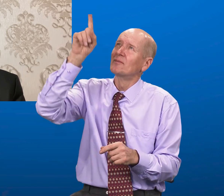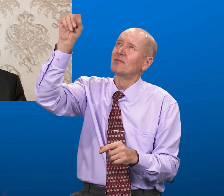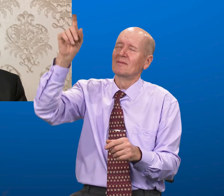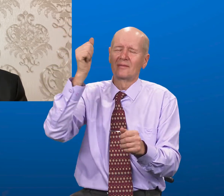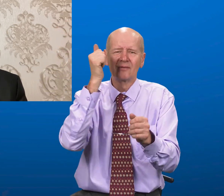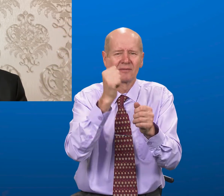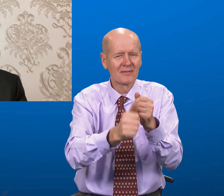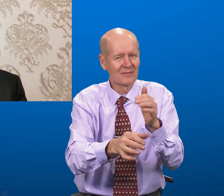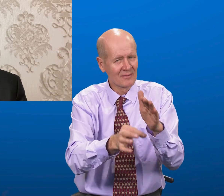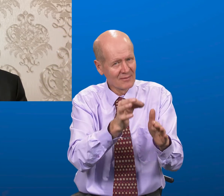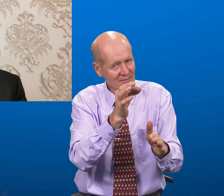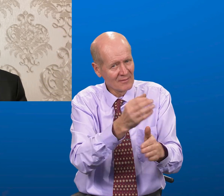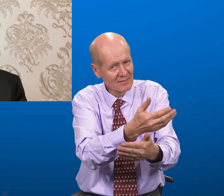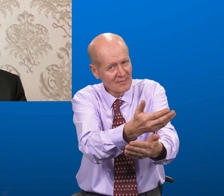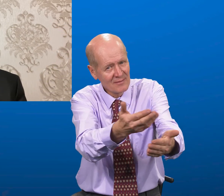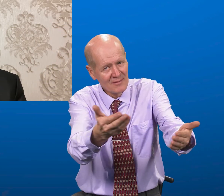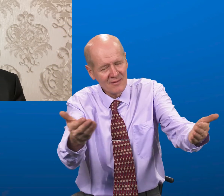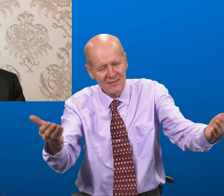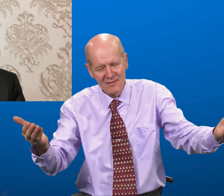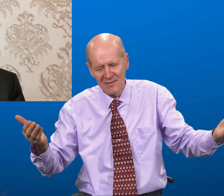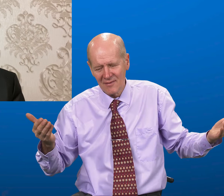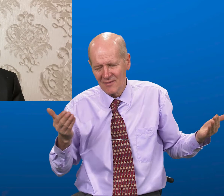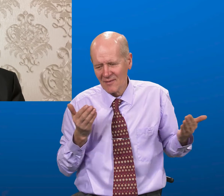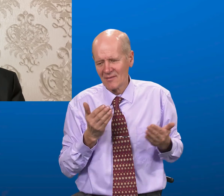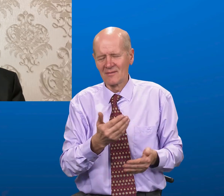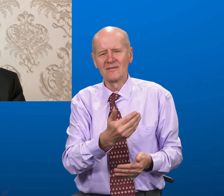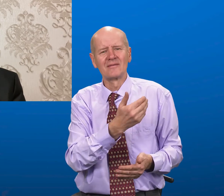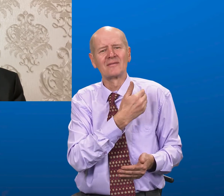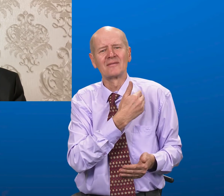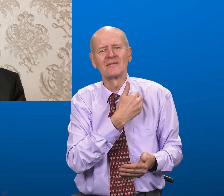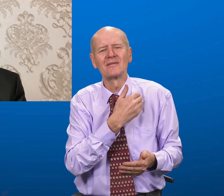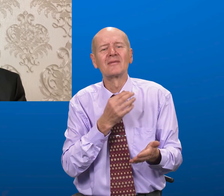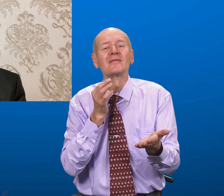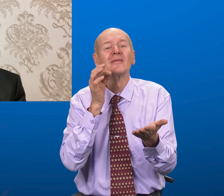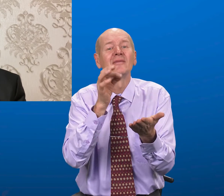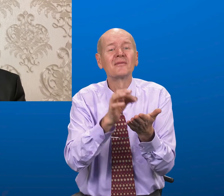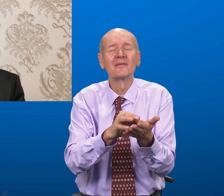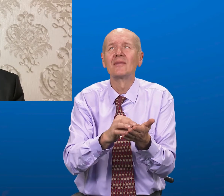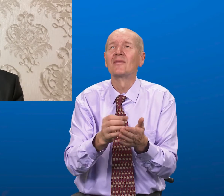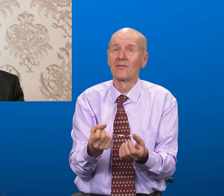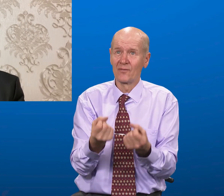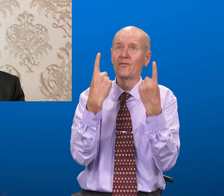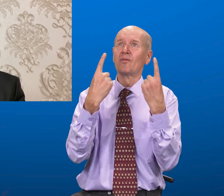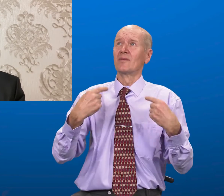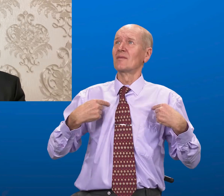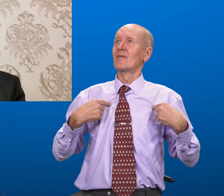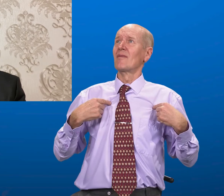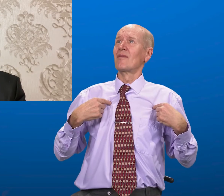последователями. Он от каждого из нас желает вот этой